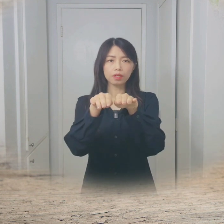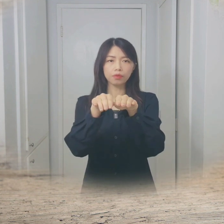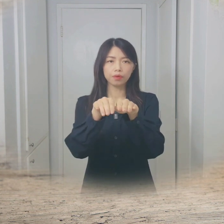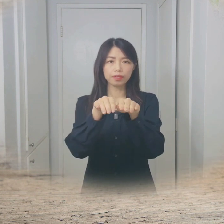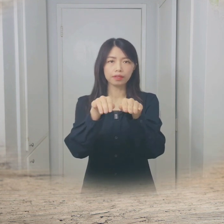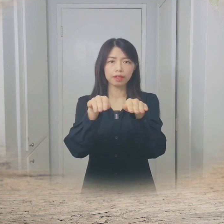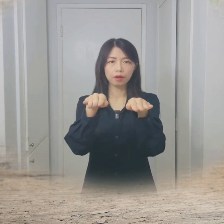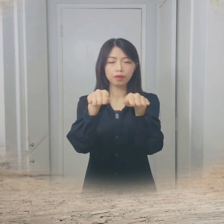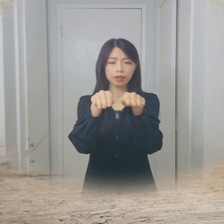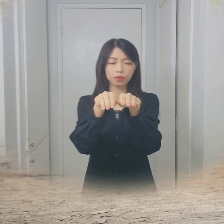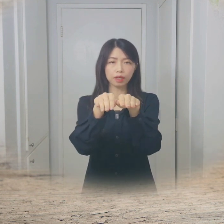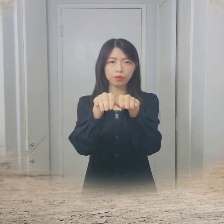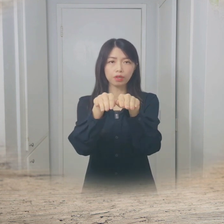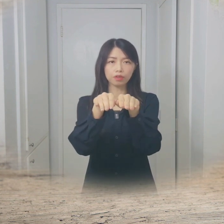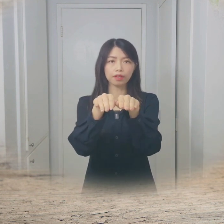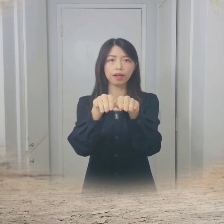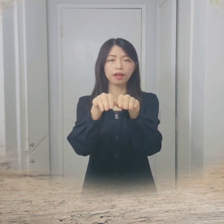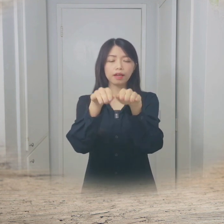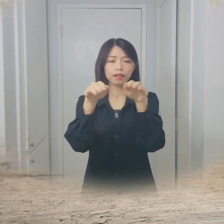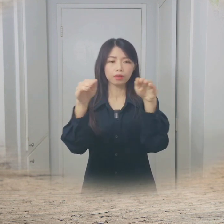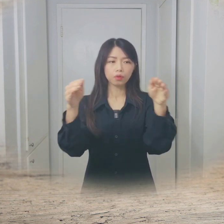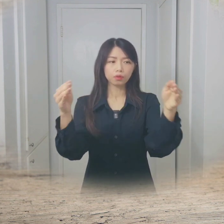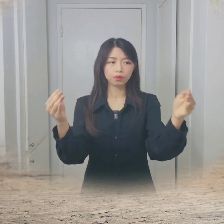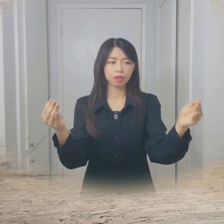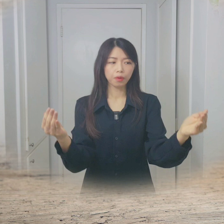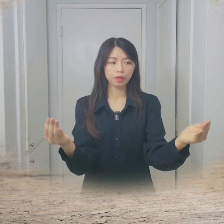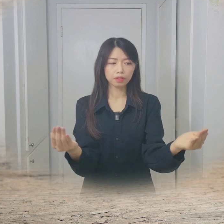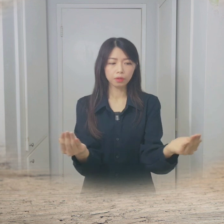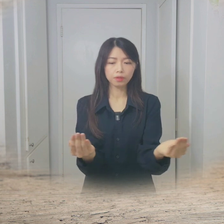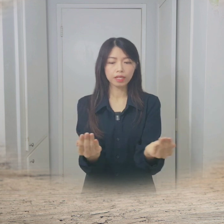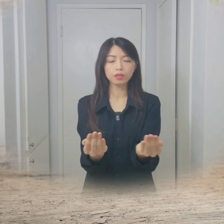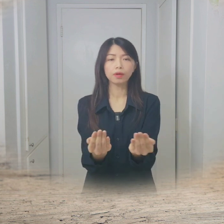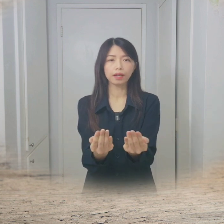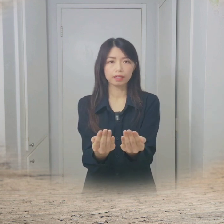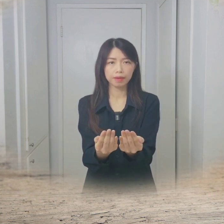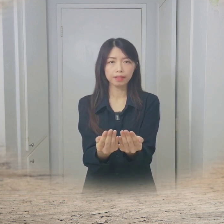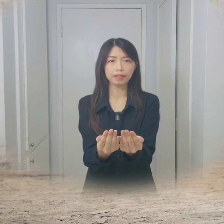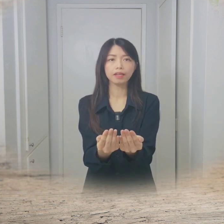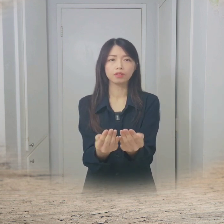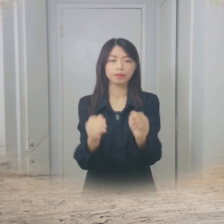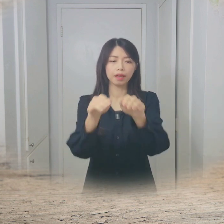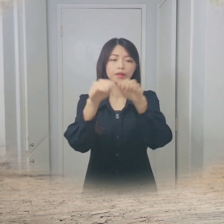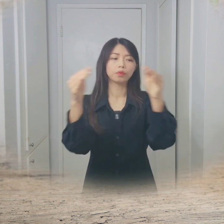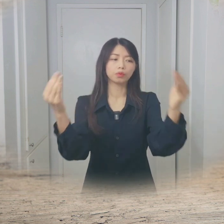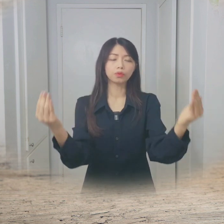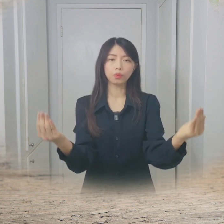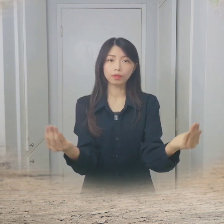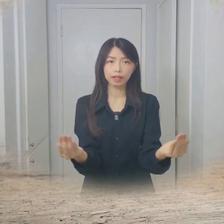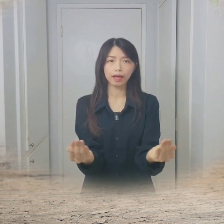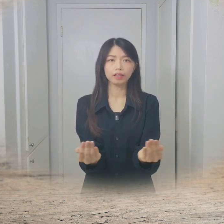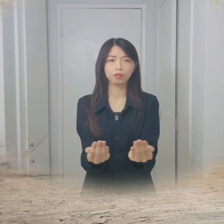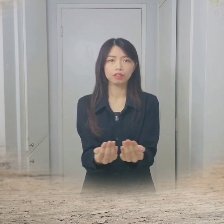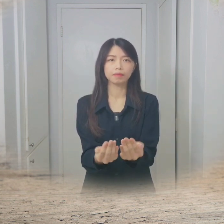이렇게 손등이 위로한 이 상태에서 양손을 이렇게 붙여주셨다가 양쪽으로 둥글게 표현하시고 새끼손가락까지만 닿게 해주시면 돼요. 모두